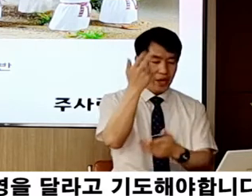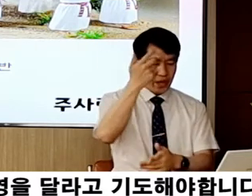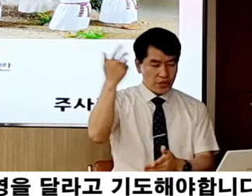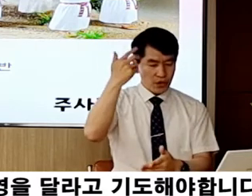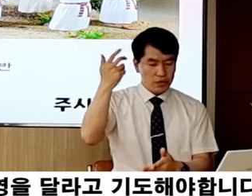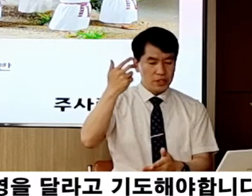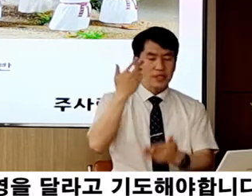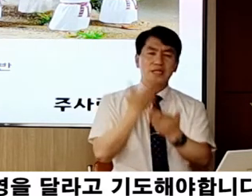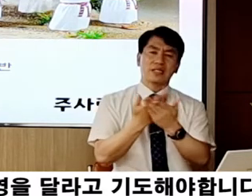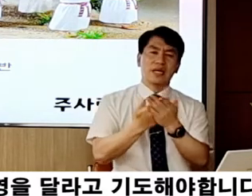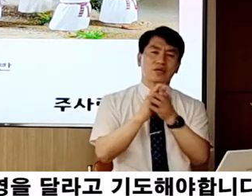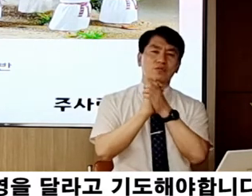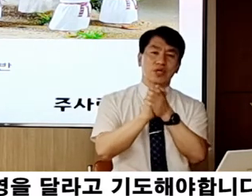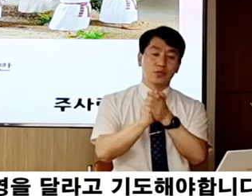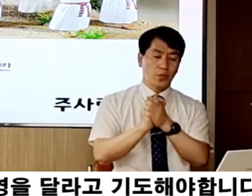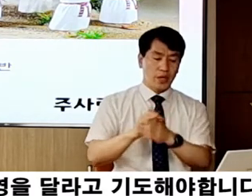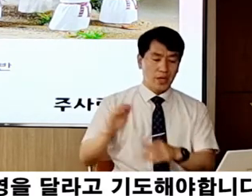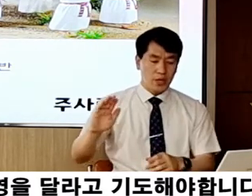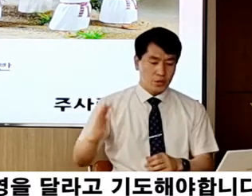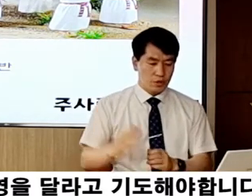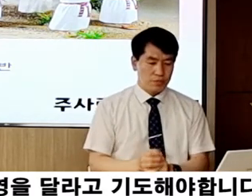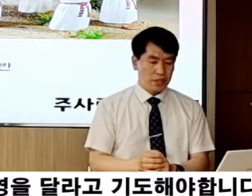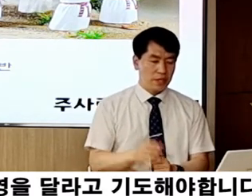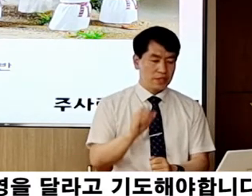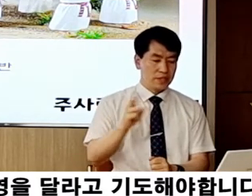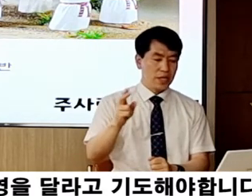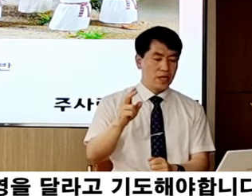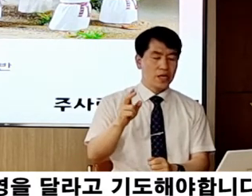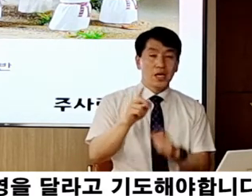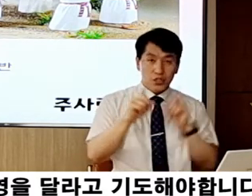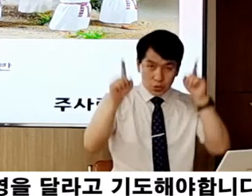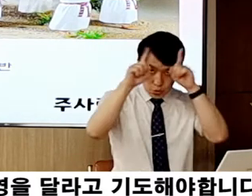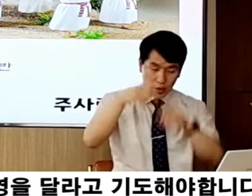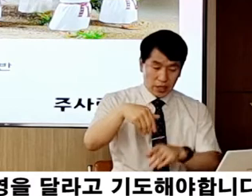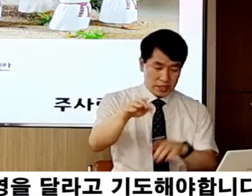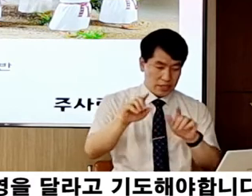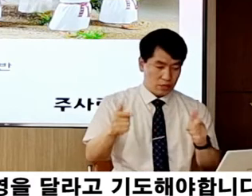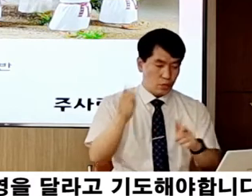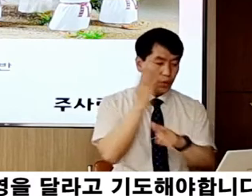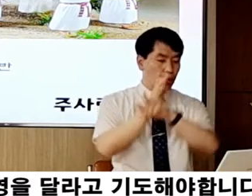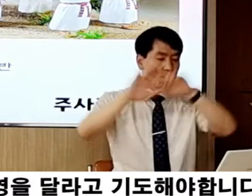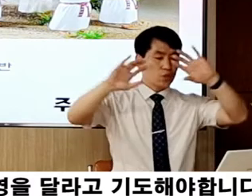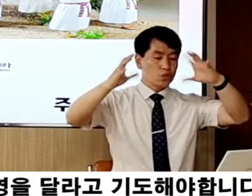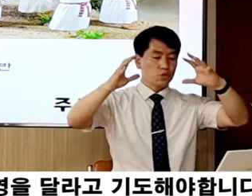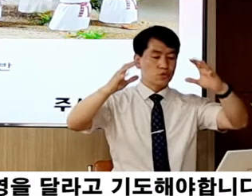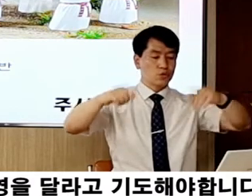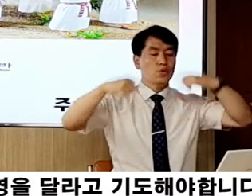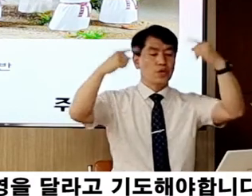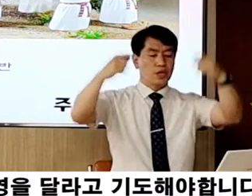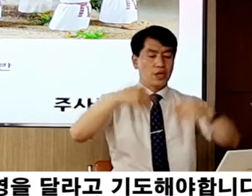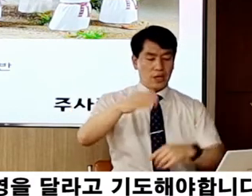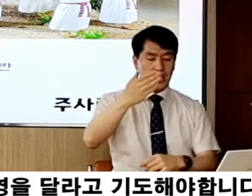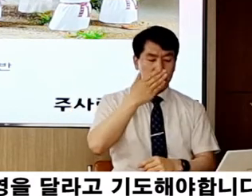분별의 영을 달라고 기도해야 됩니다. 그래야 지옥에 가지 않고 천국으로 갈